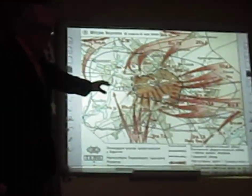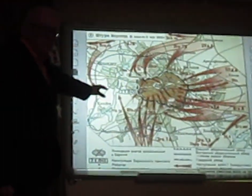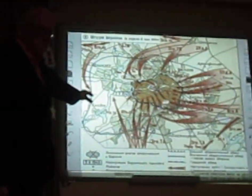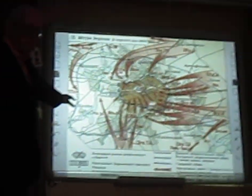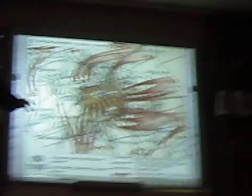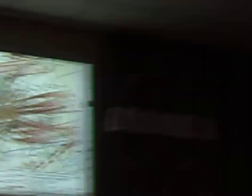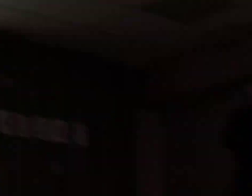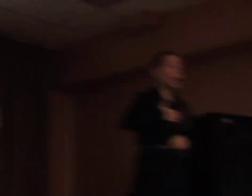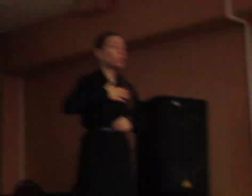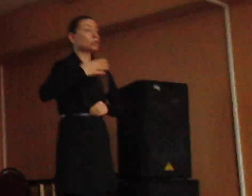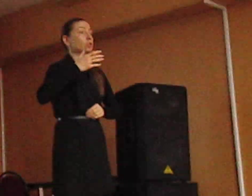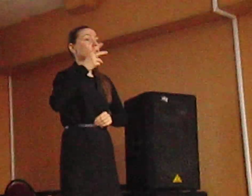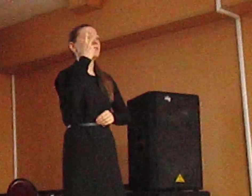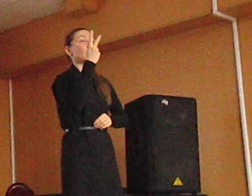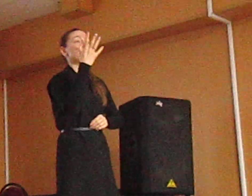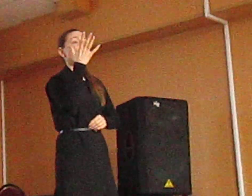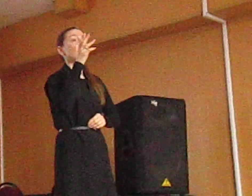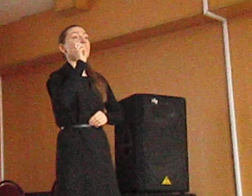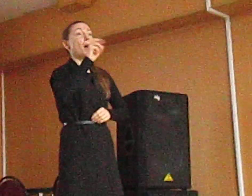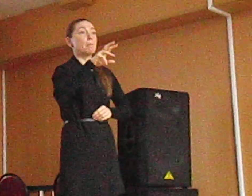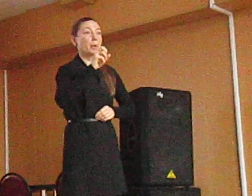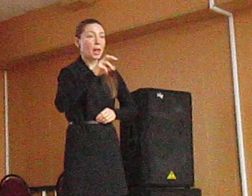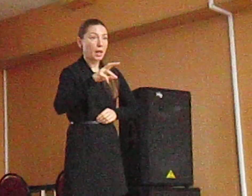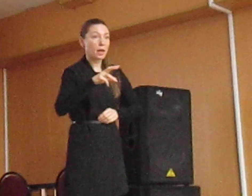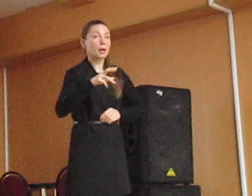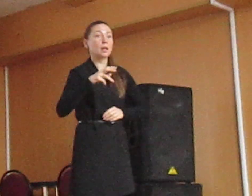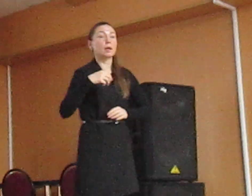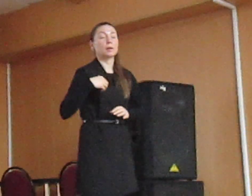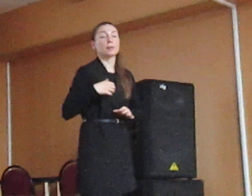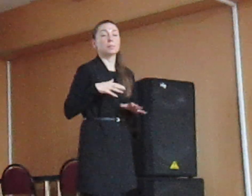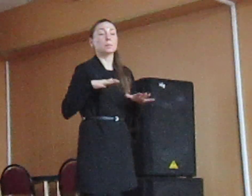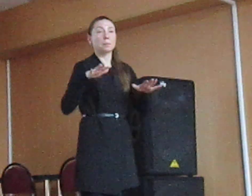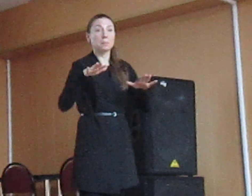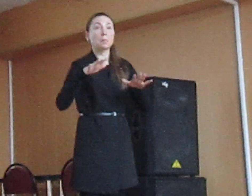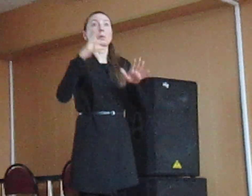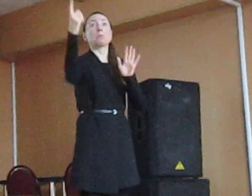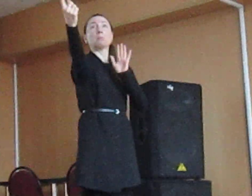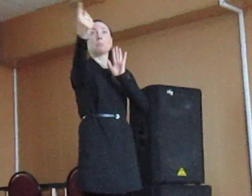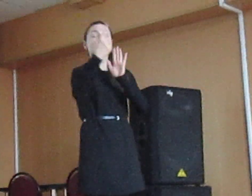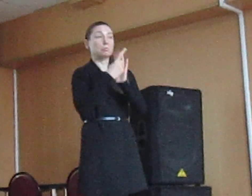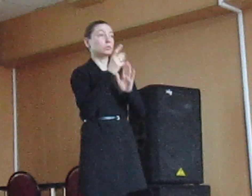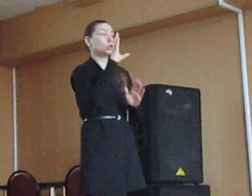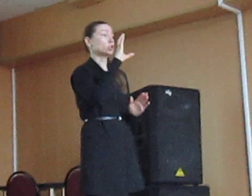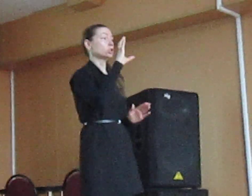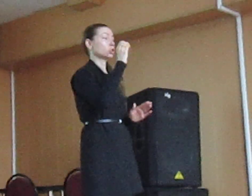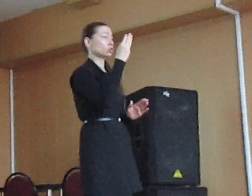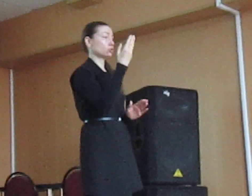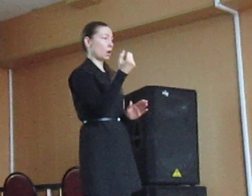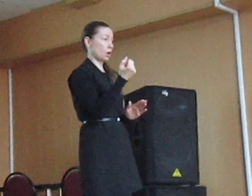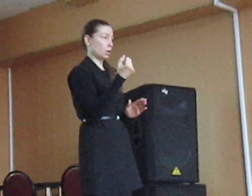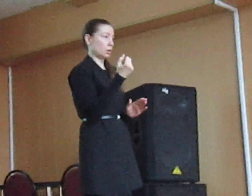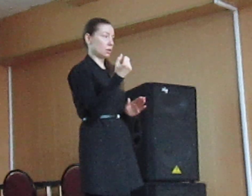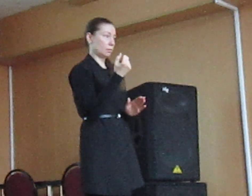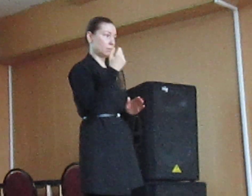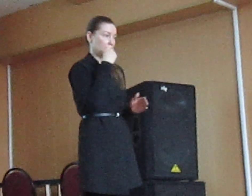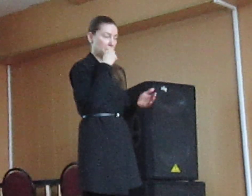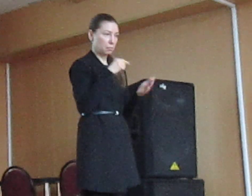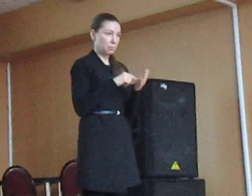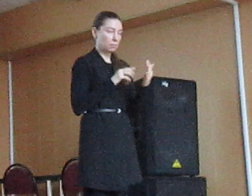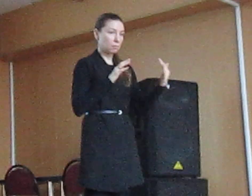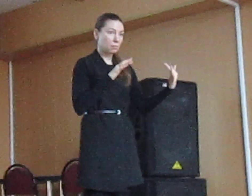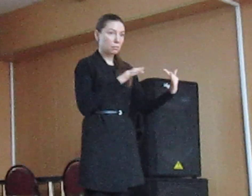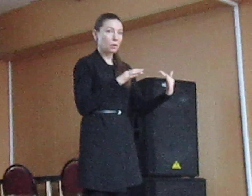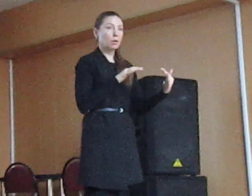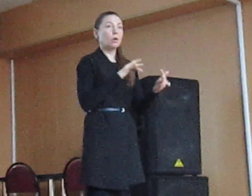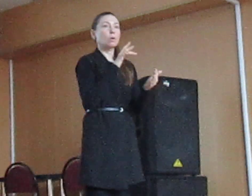еще. Вот 25 апреля мы все-таки с американцами встретились, идя на запад. И вот